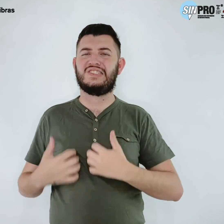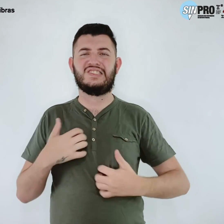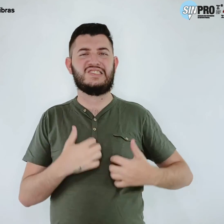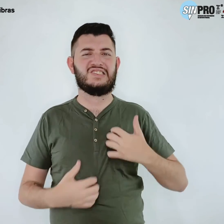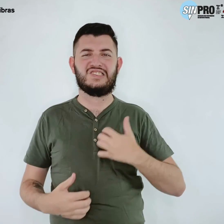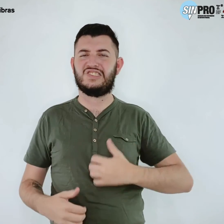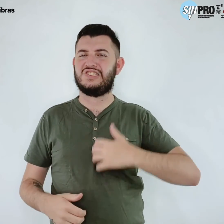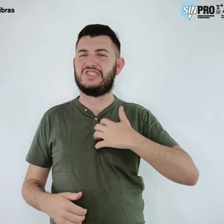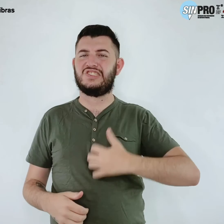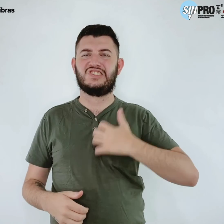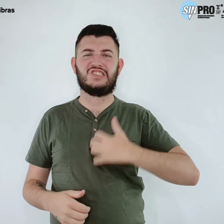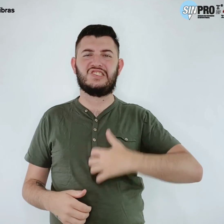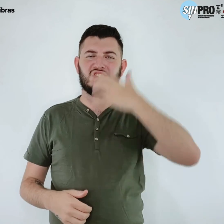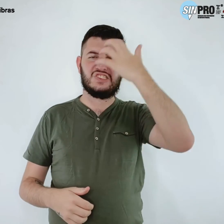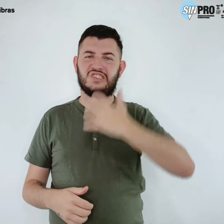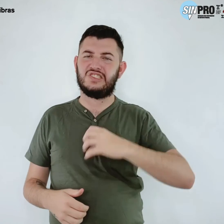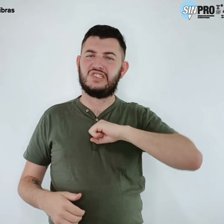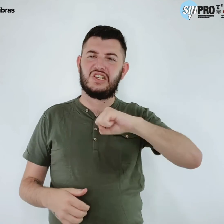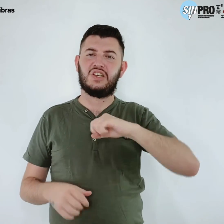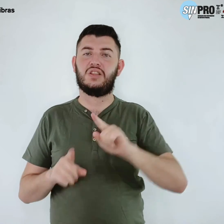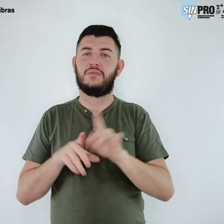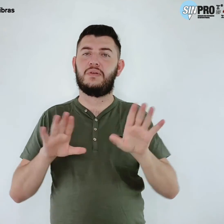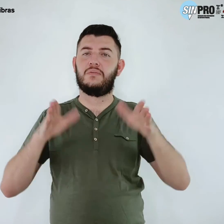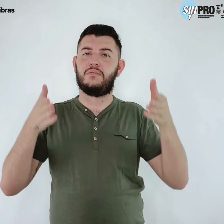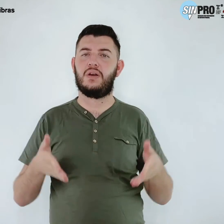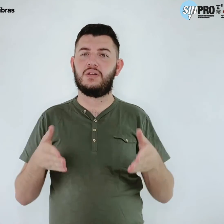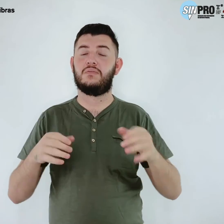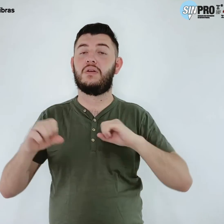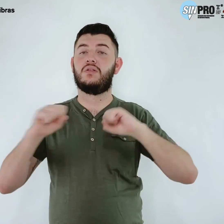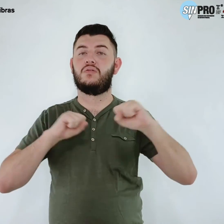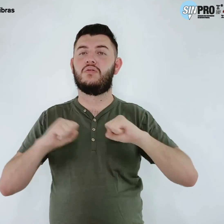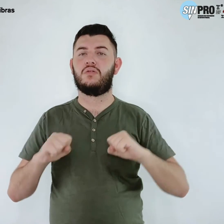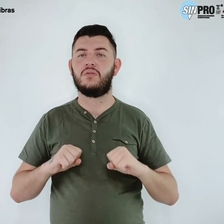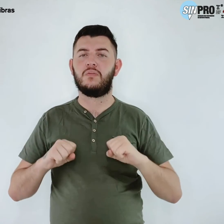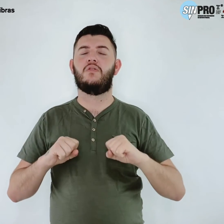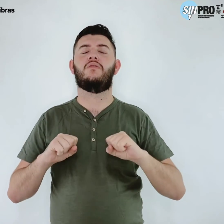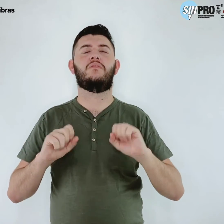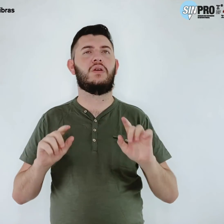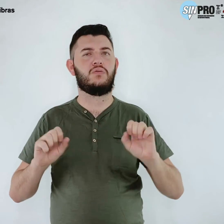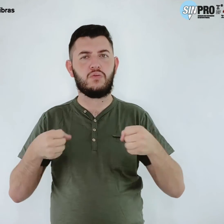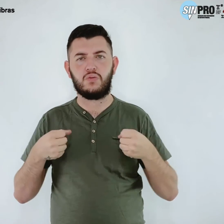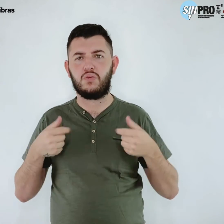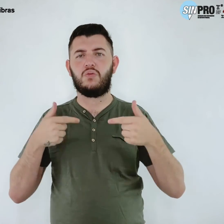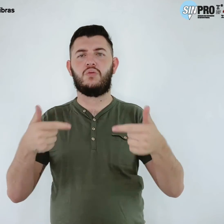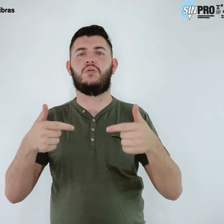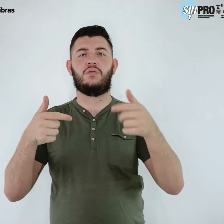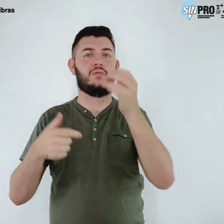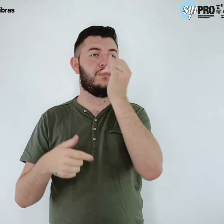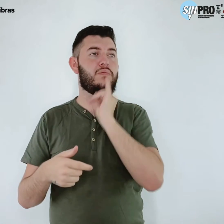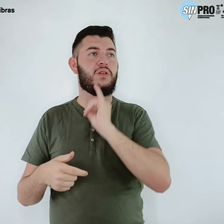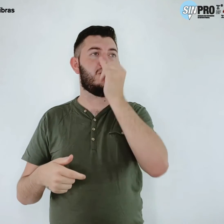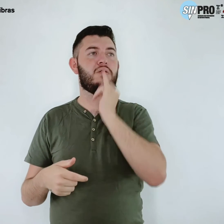em indignação e em participação efetiva nos movimentos de resistência, como,